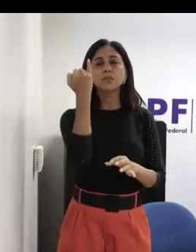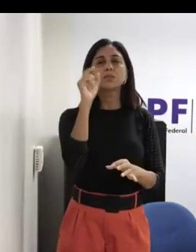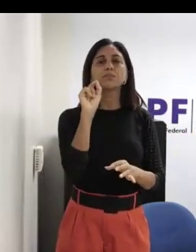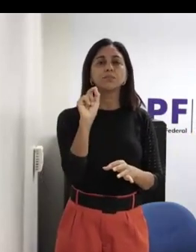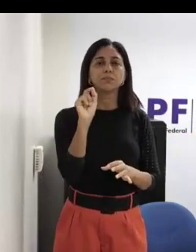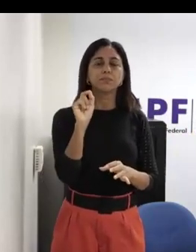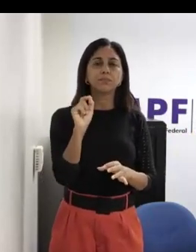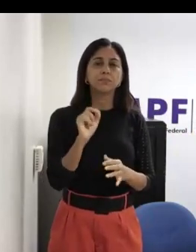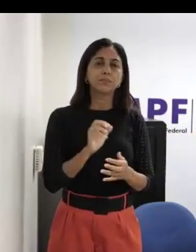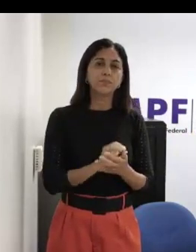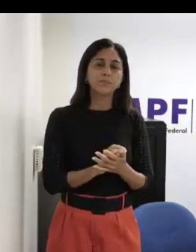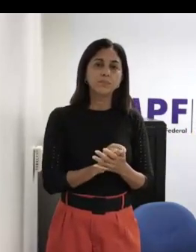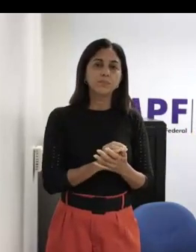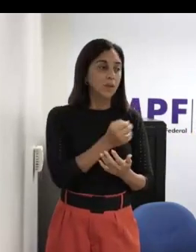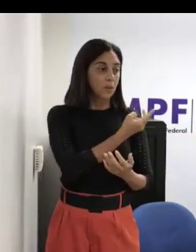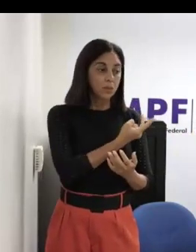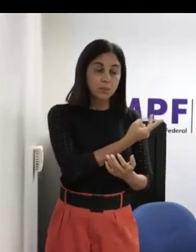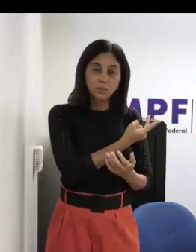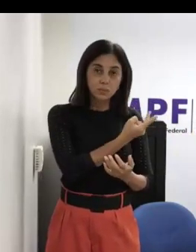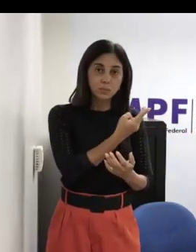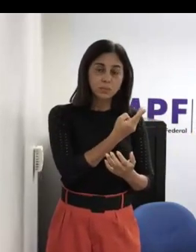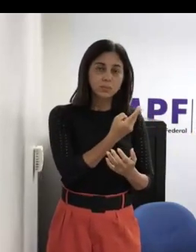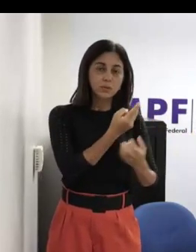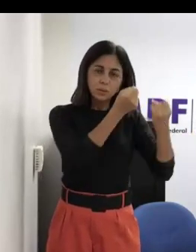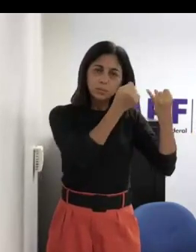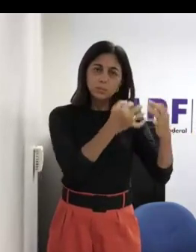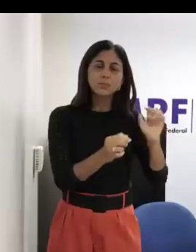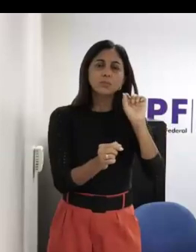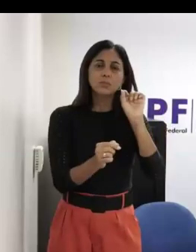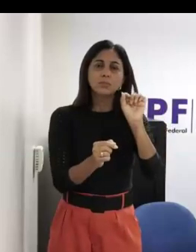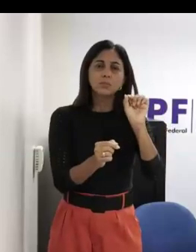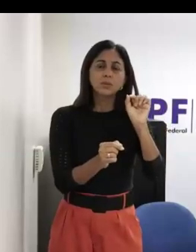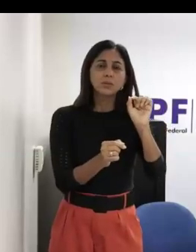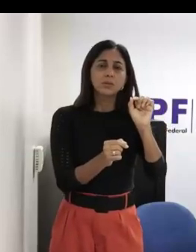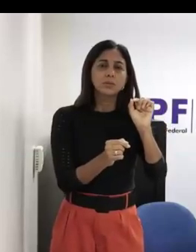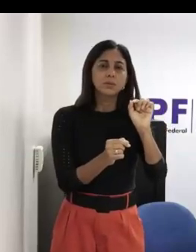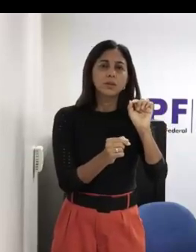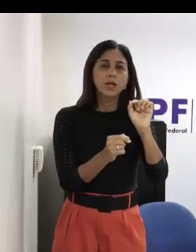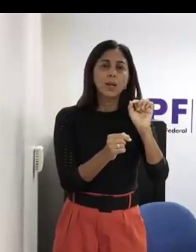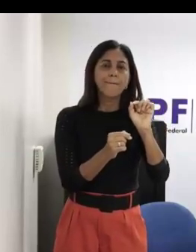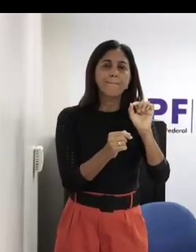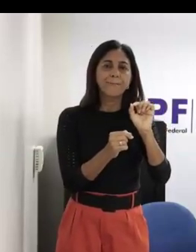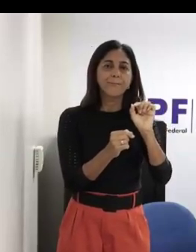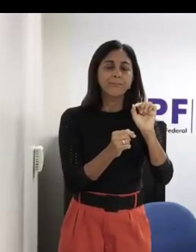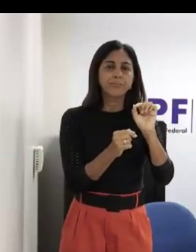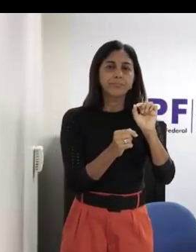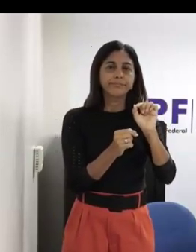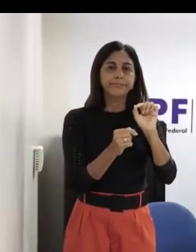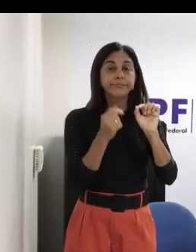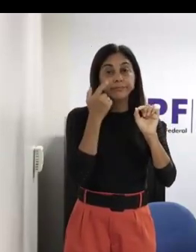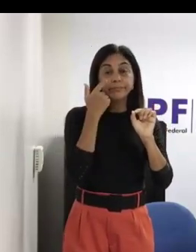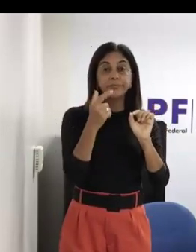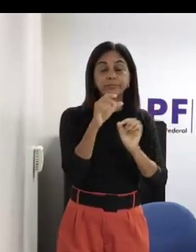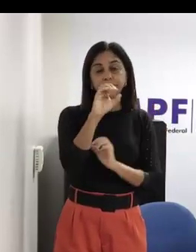nota é que ambos eh fizeram referência explícita às organizações não